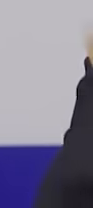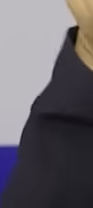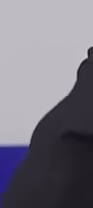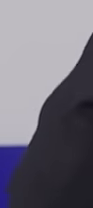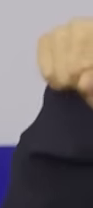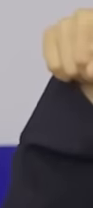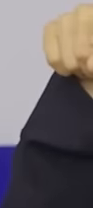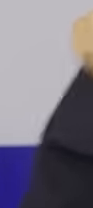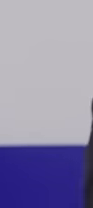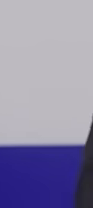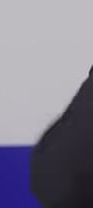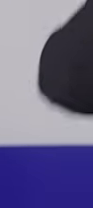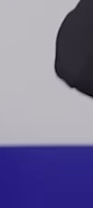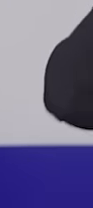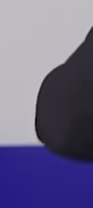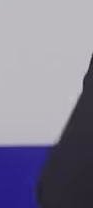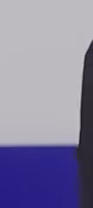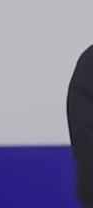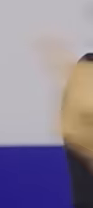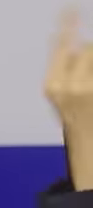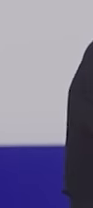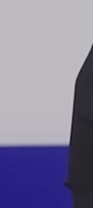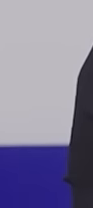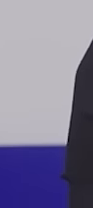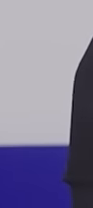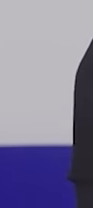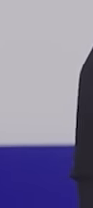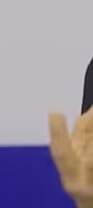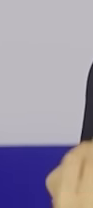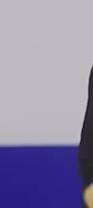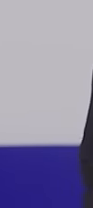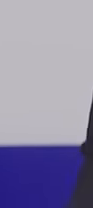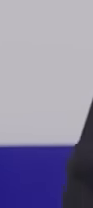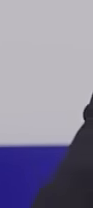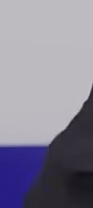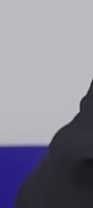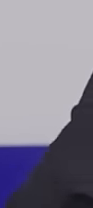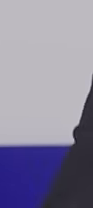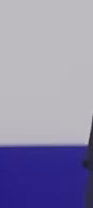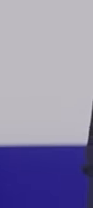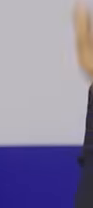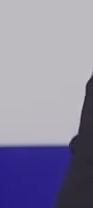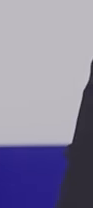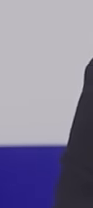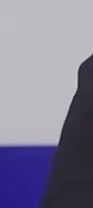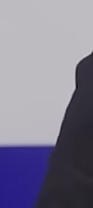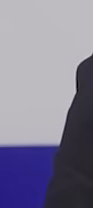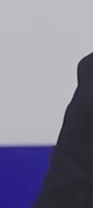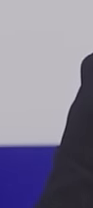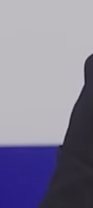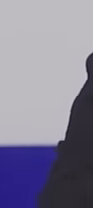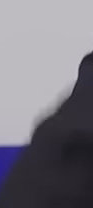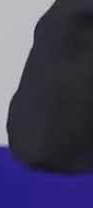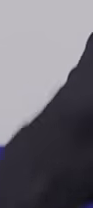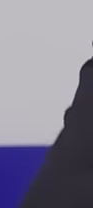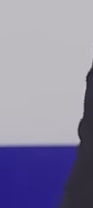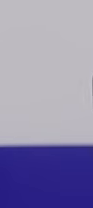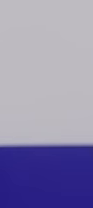답은 많습니다. 그래서 우리가 교육을 바꿔야 한다고 합니다. 질문하는